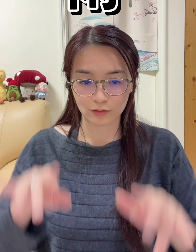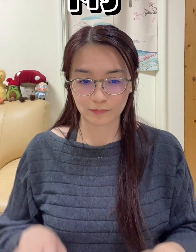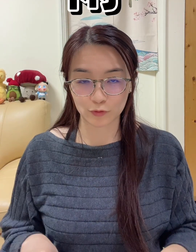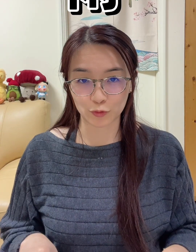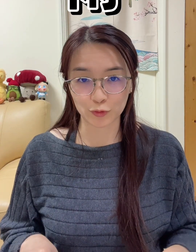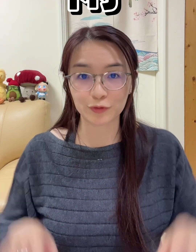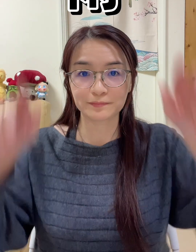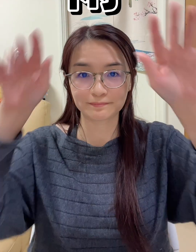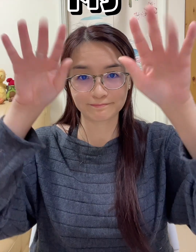語，